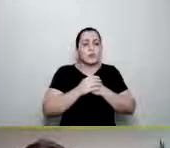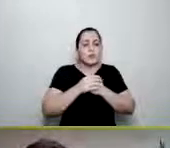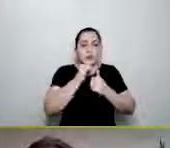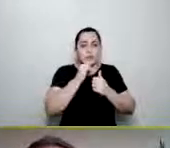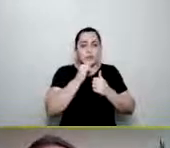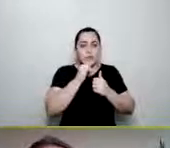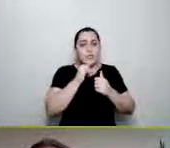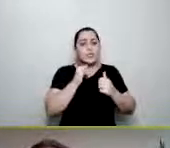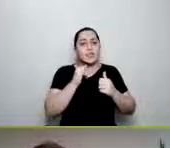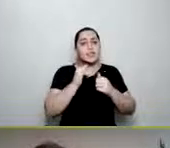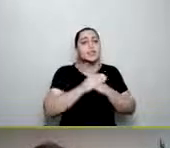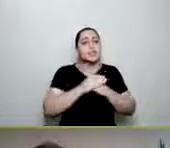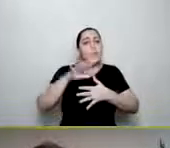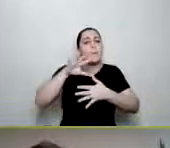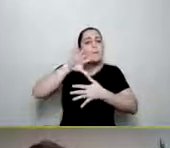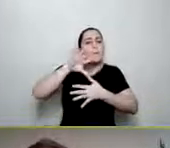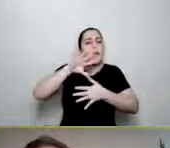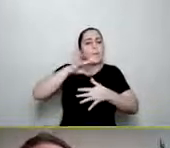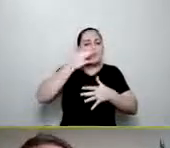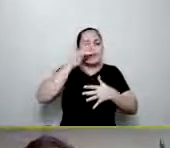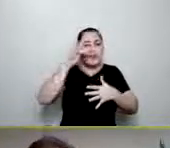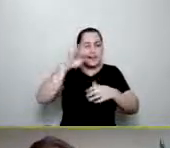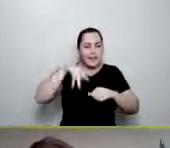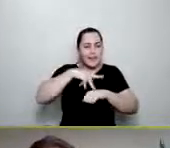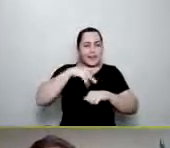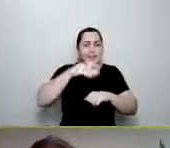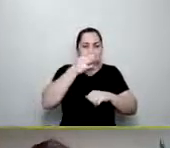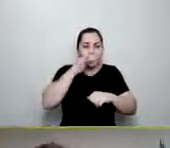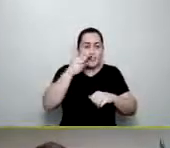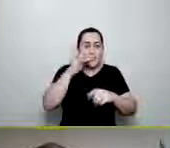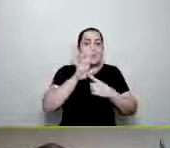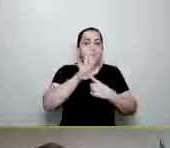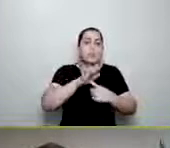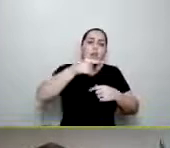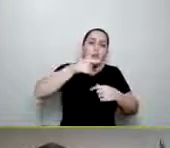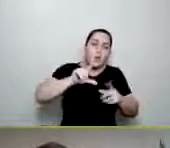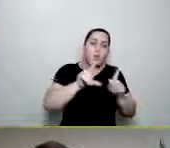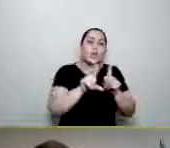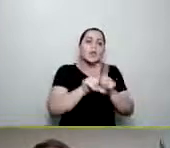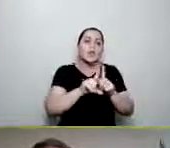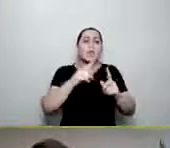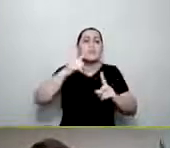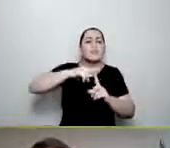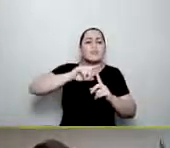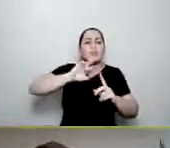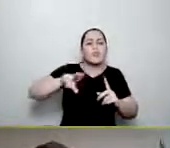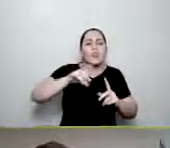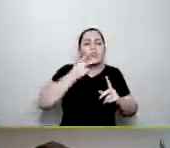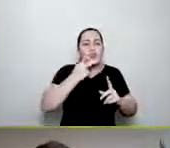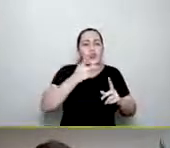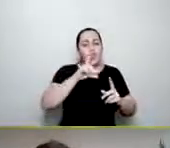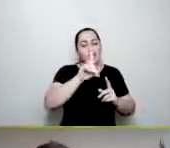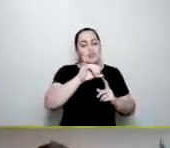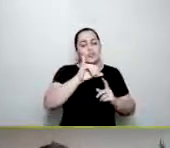da França mostra as línguas e os dialetos do francês, né? E as línguas faladas